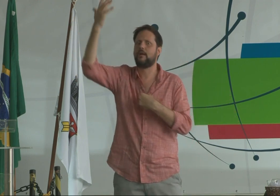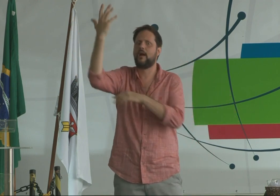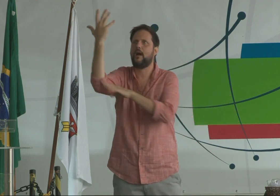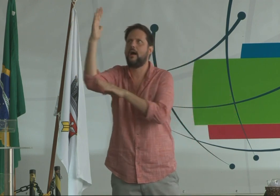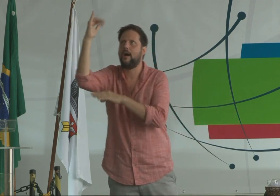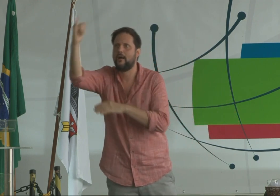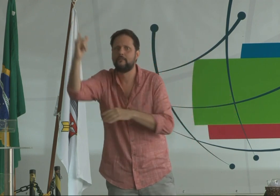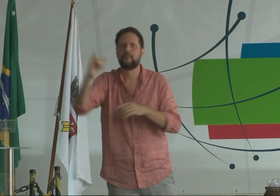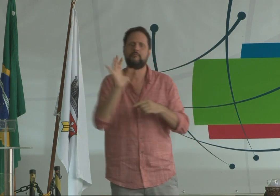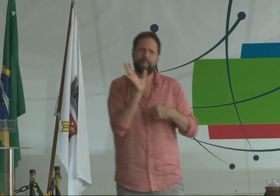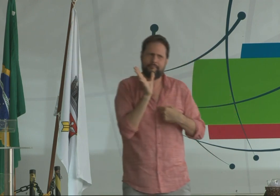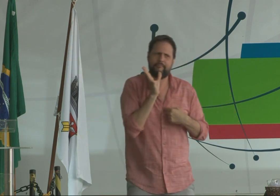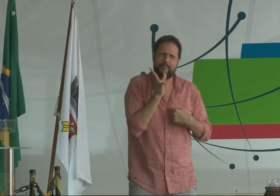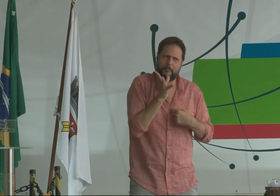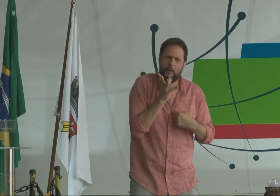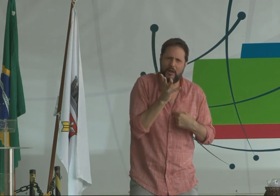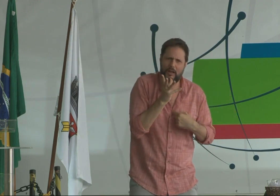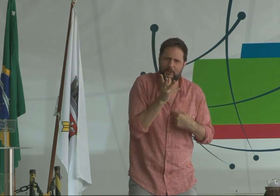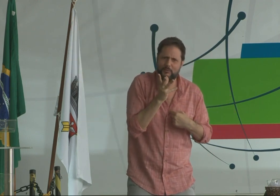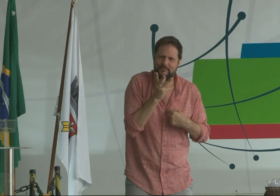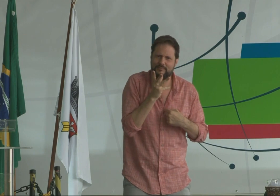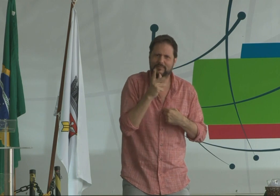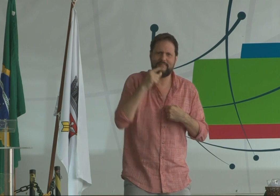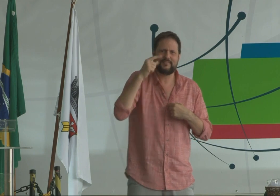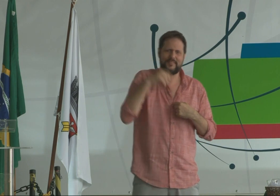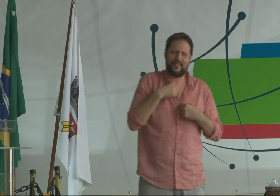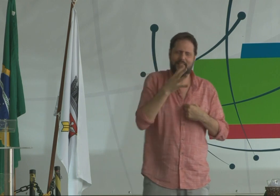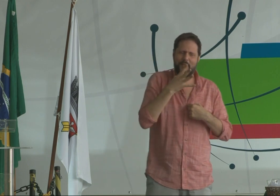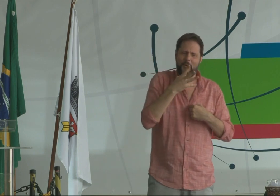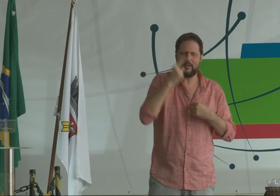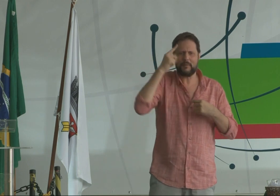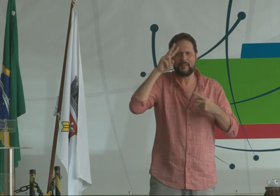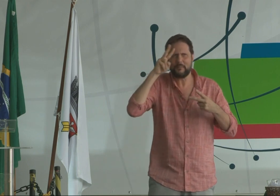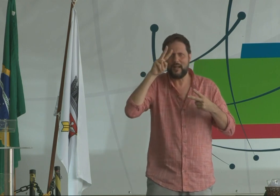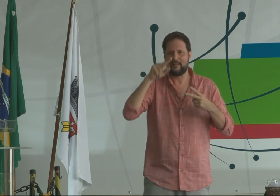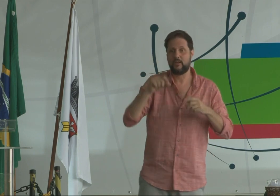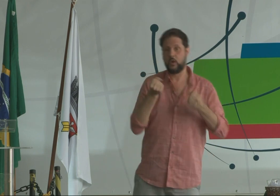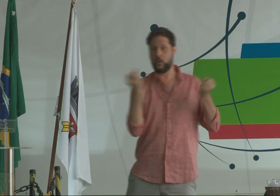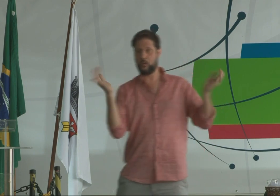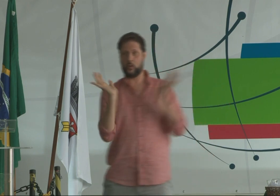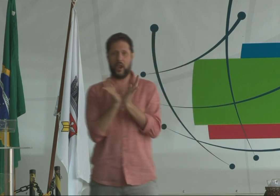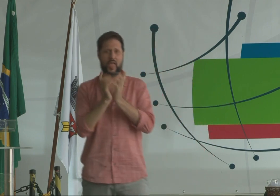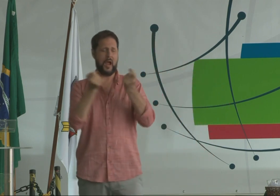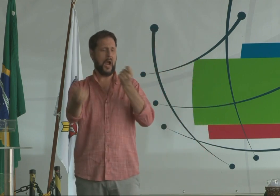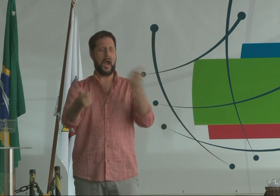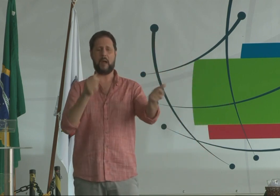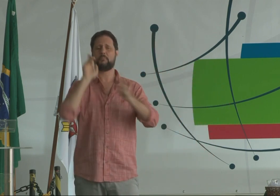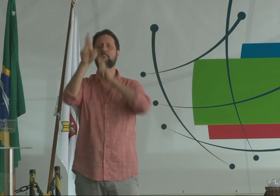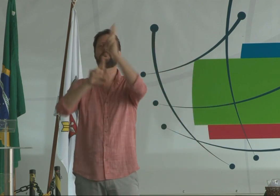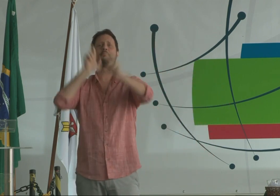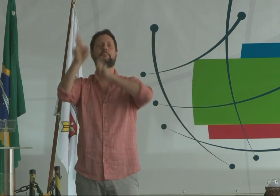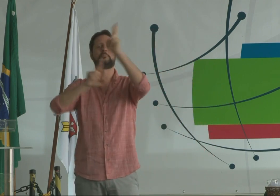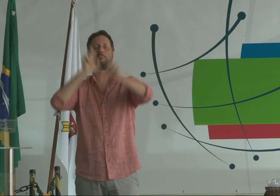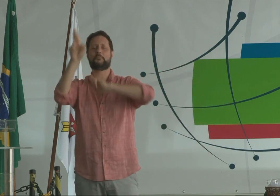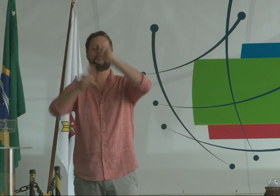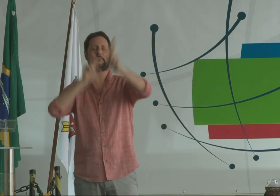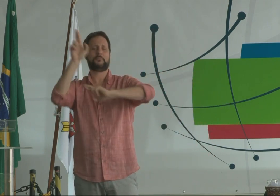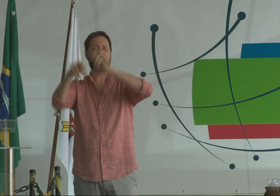enfim, coisas que podem intervir. Então, é um processo que é bastante demorado, existe treinamento e é cansativo para a gente. Então,